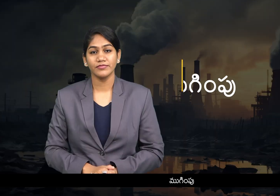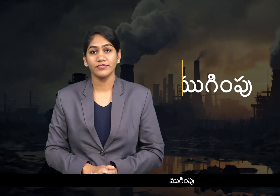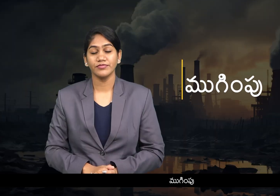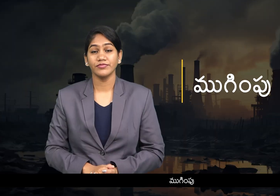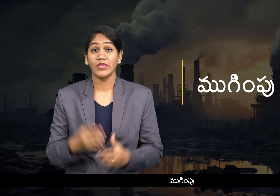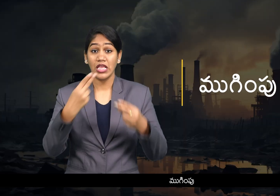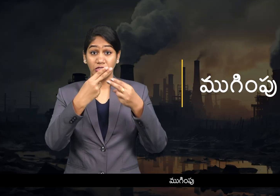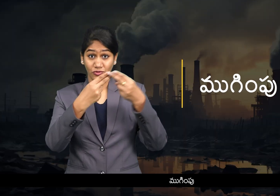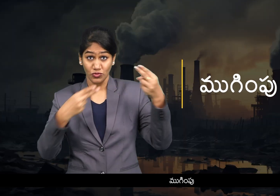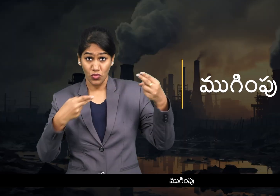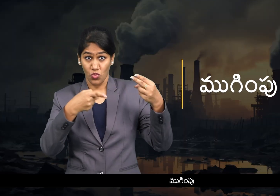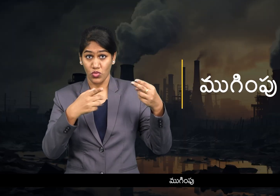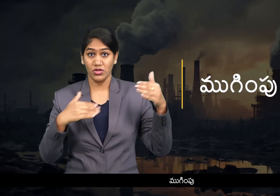ముగింపు.